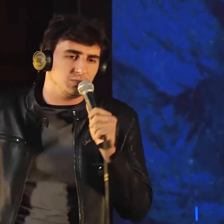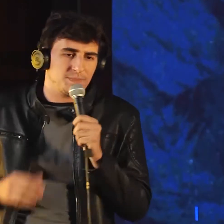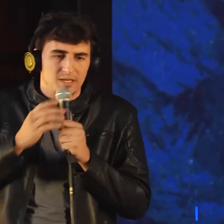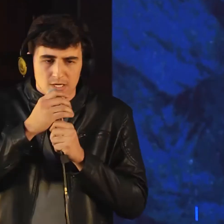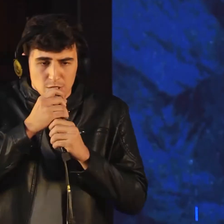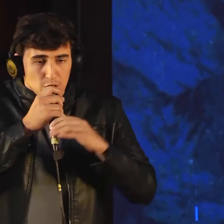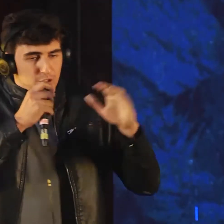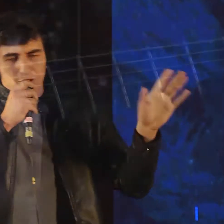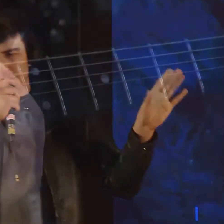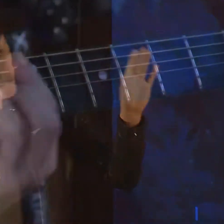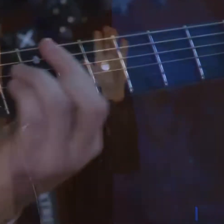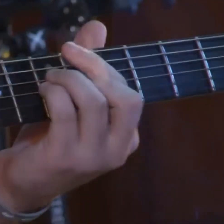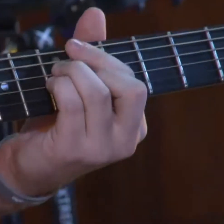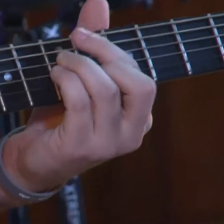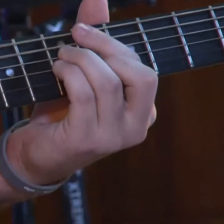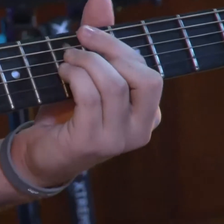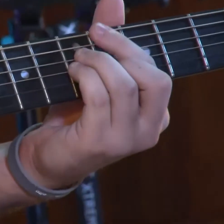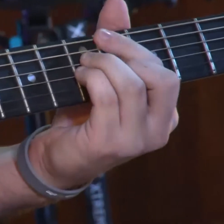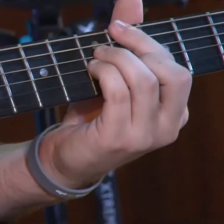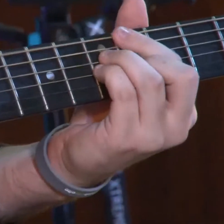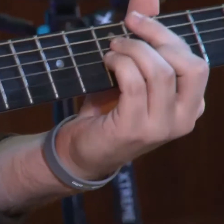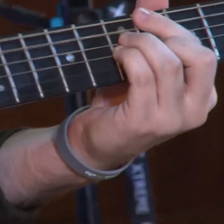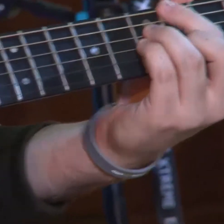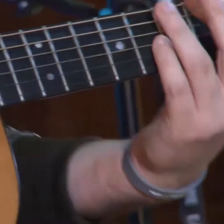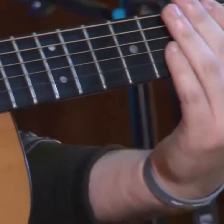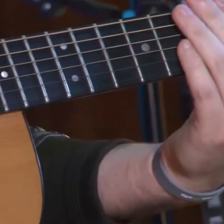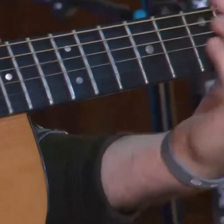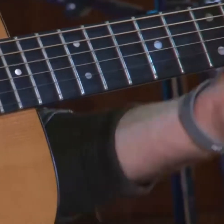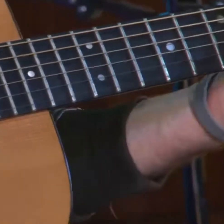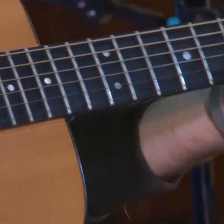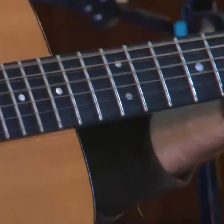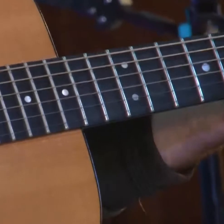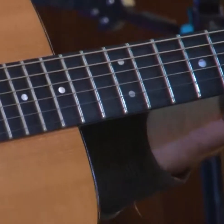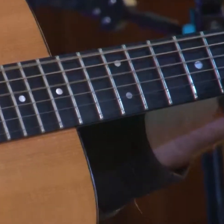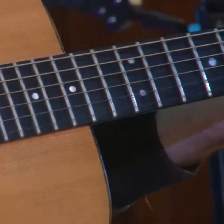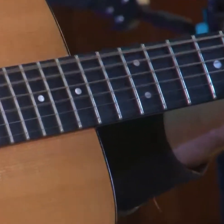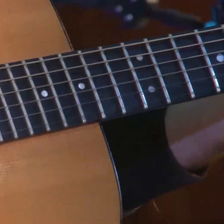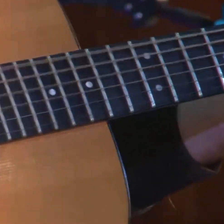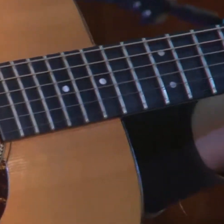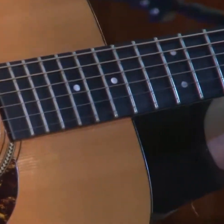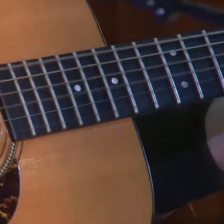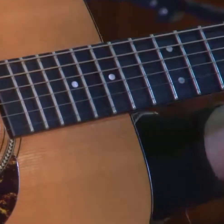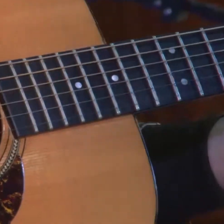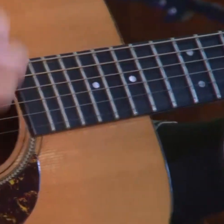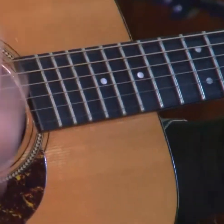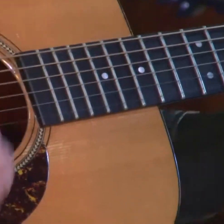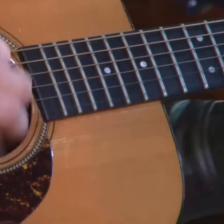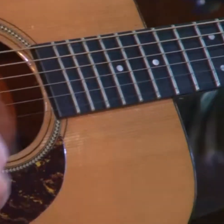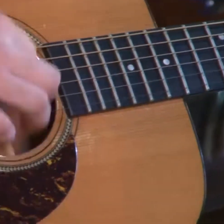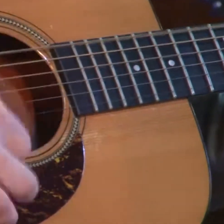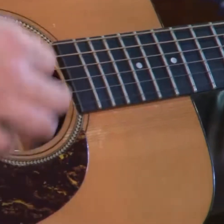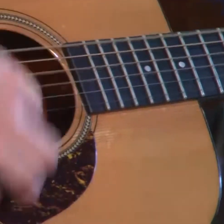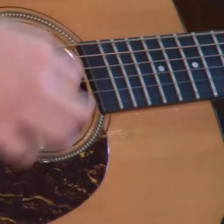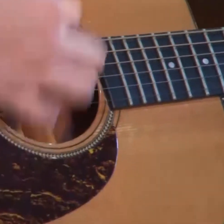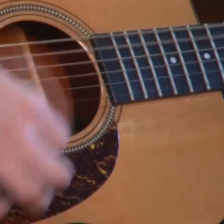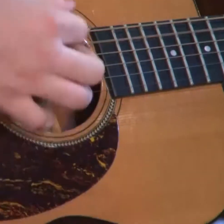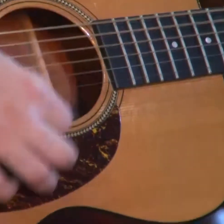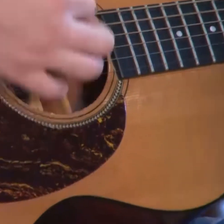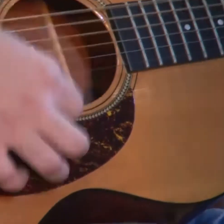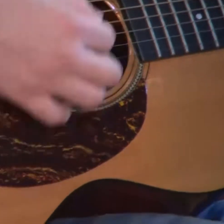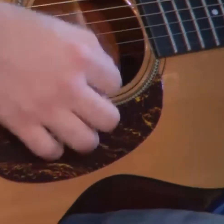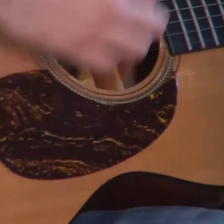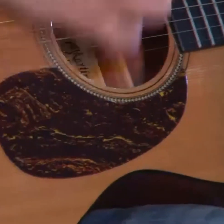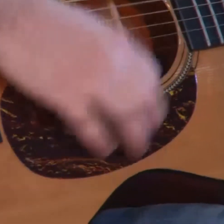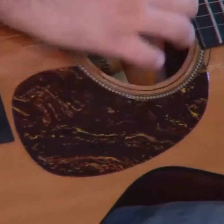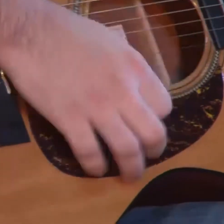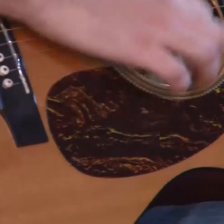coração. Que me abandone o mundo, persigo o tentador, Jesus. Jesus me guarda